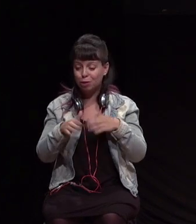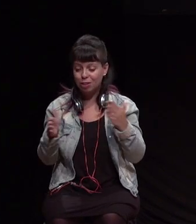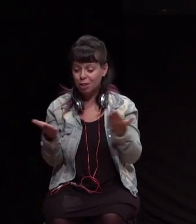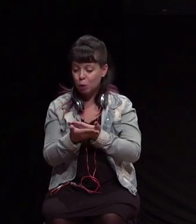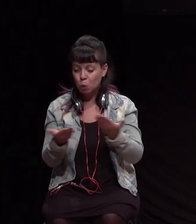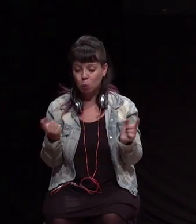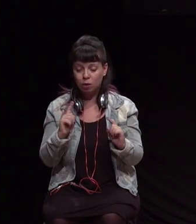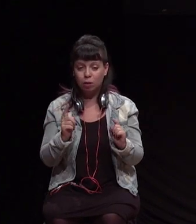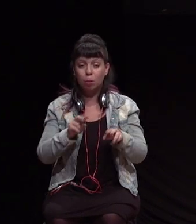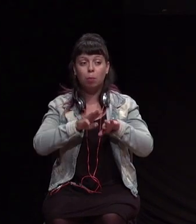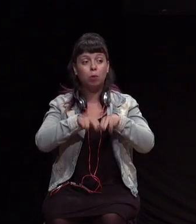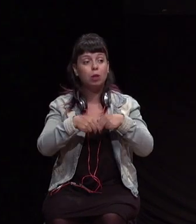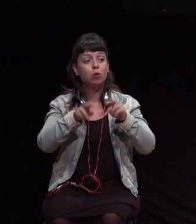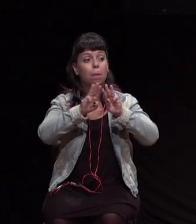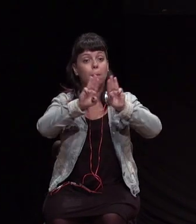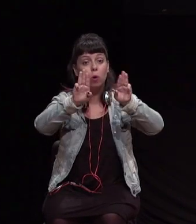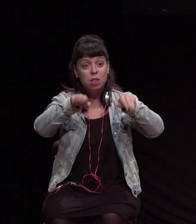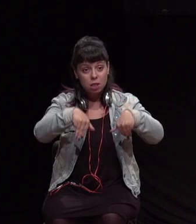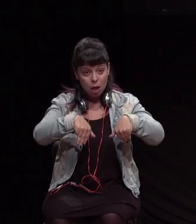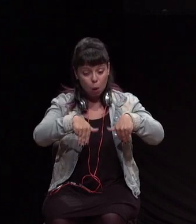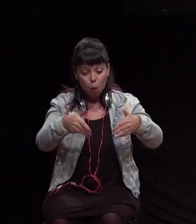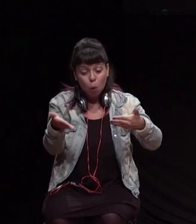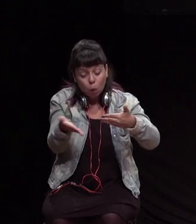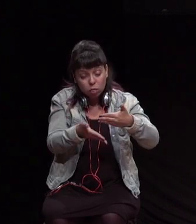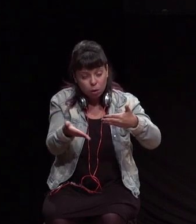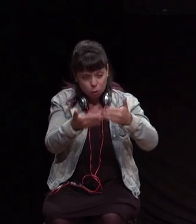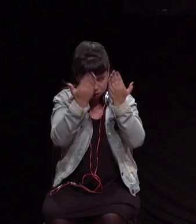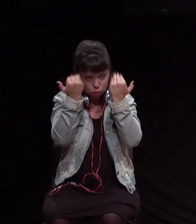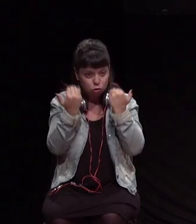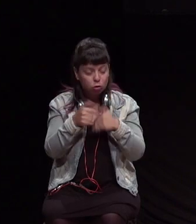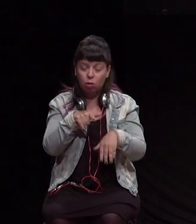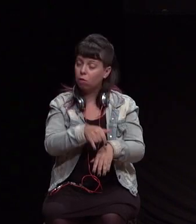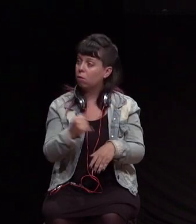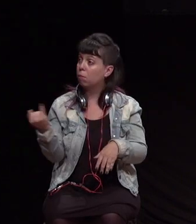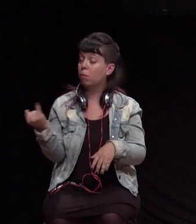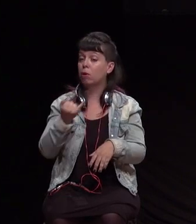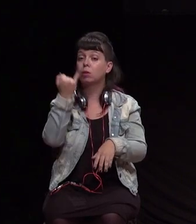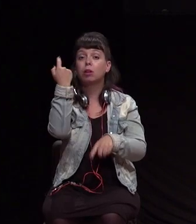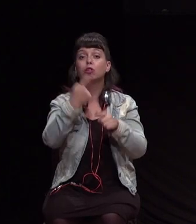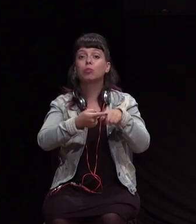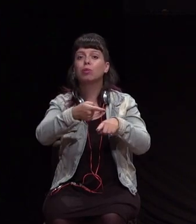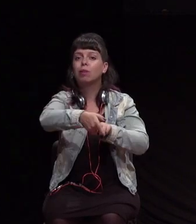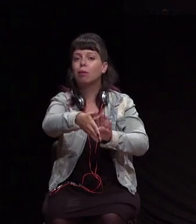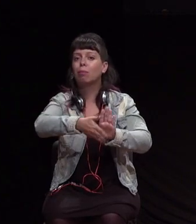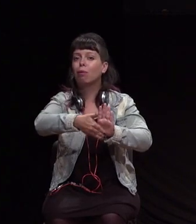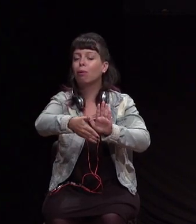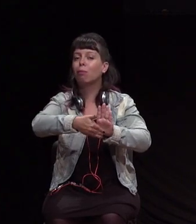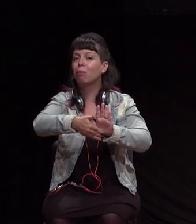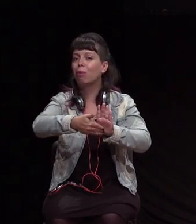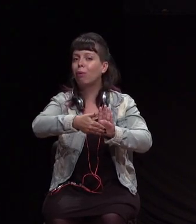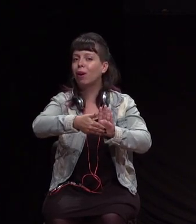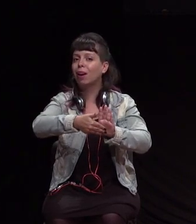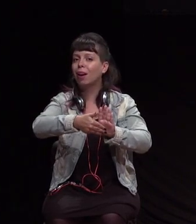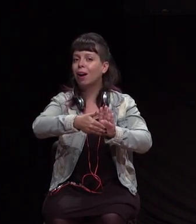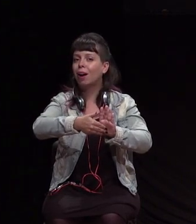museus indígenas contemporâneos são tão importantes, porque eles são justamente museus que propõem uma reinvenção dessas formas, né, de